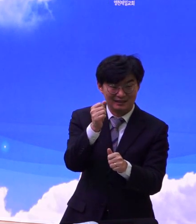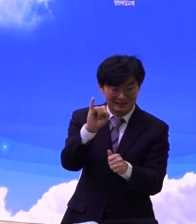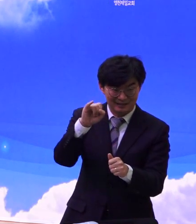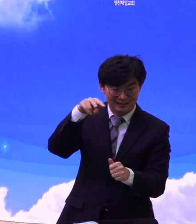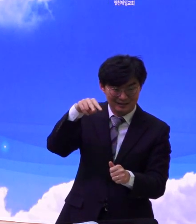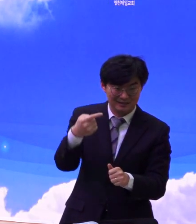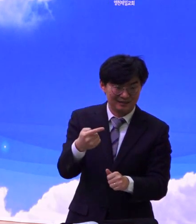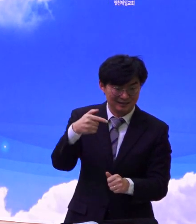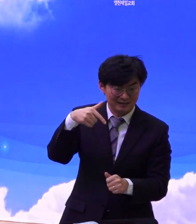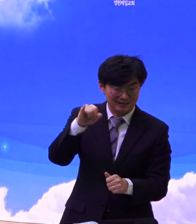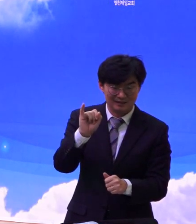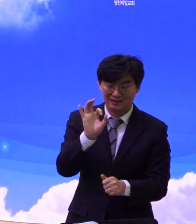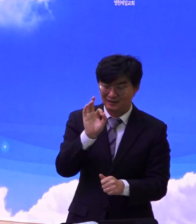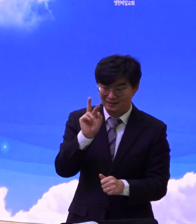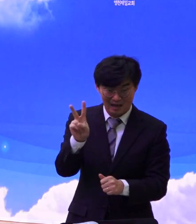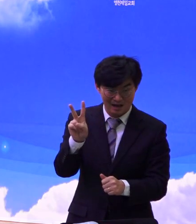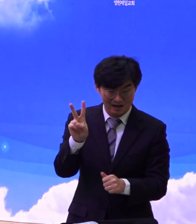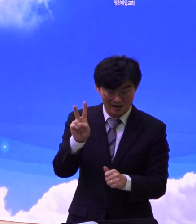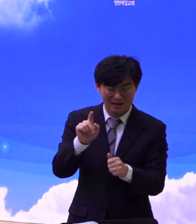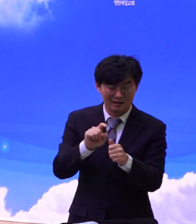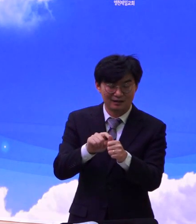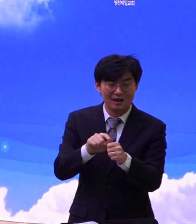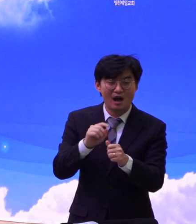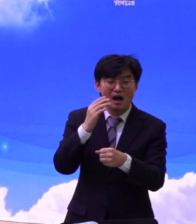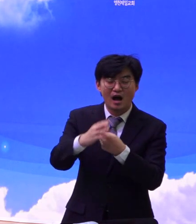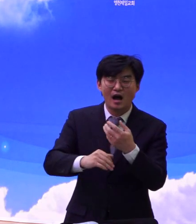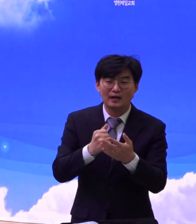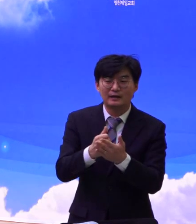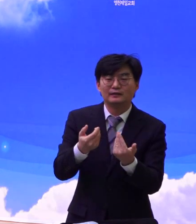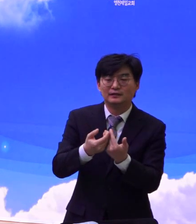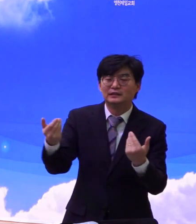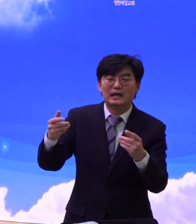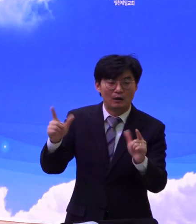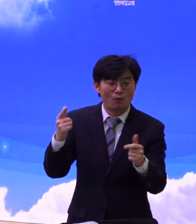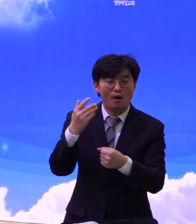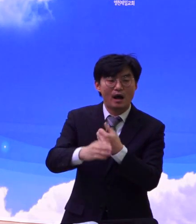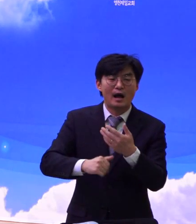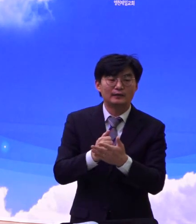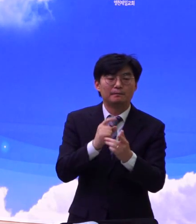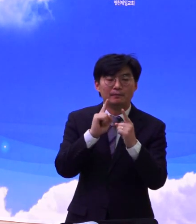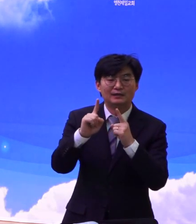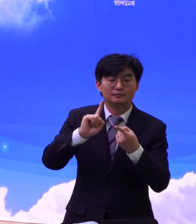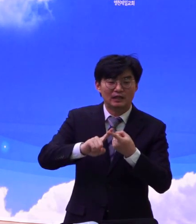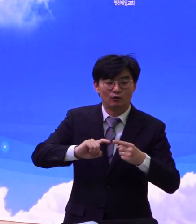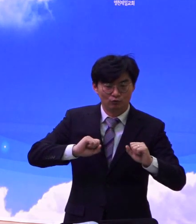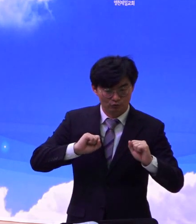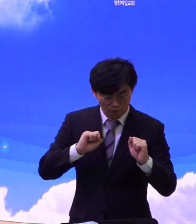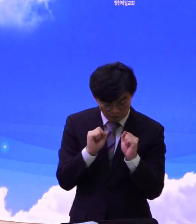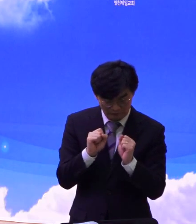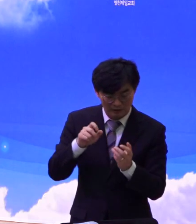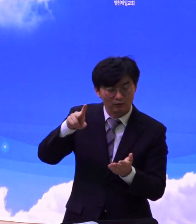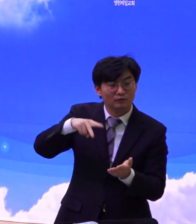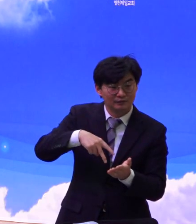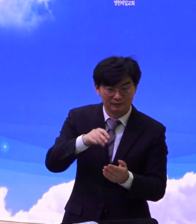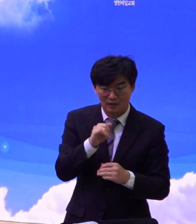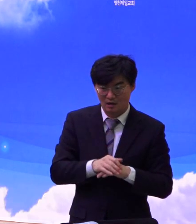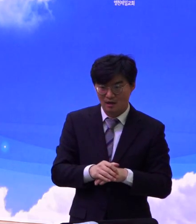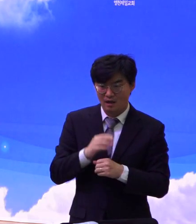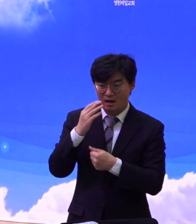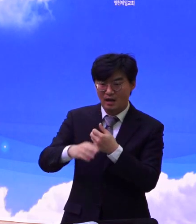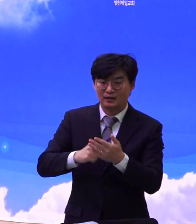떠나지 아니했고 하나님 말씀을 지켜 행했던 것이 있었습니다. 그리고 그런 히스기야에게 하나님이 함께